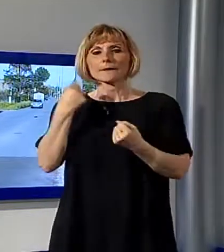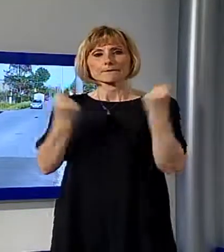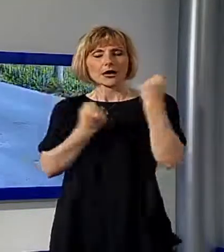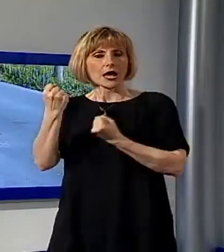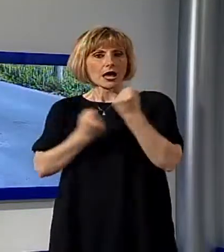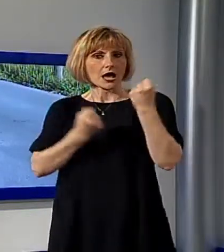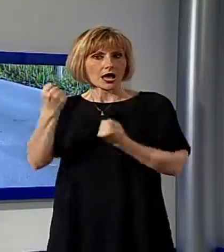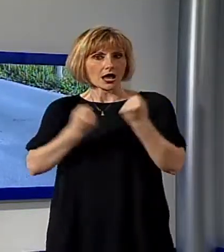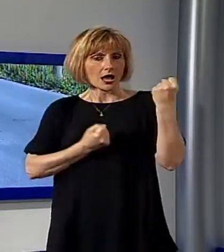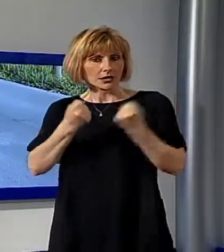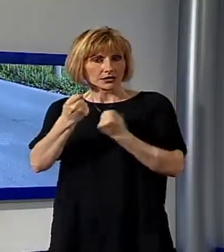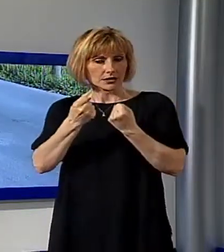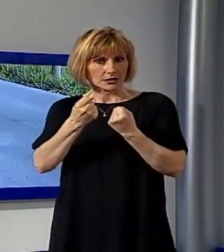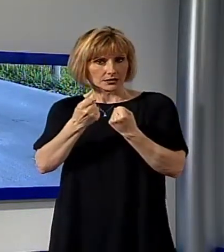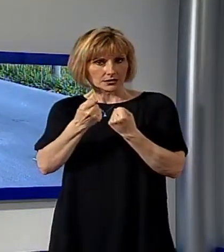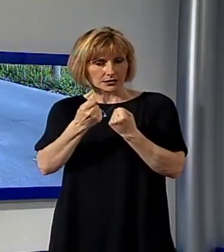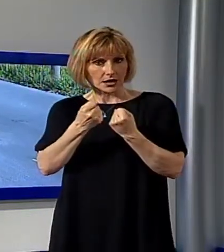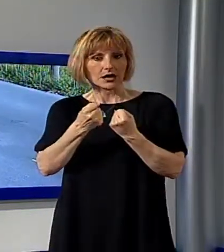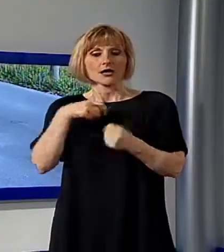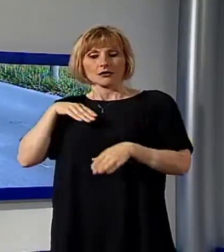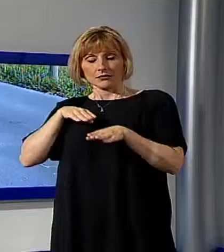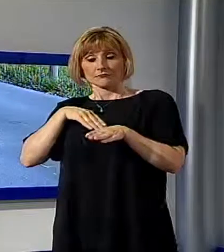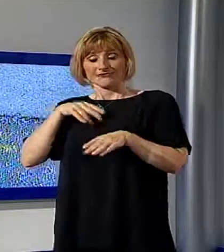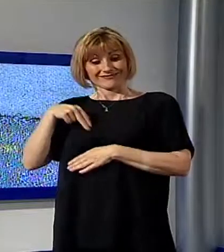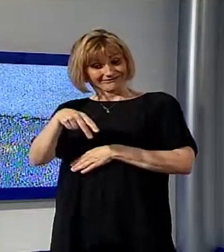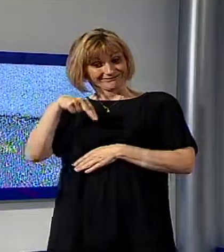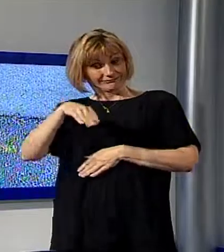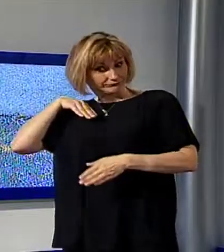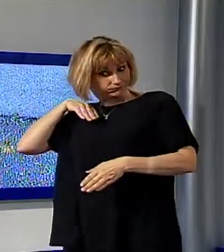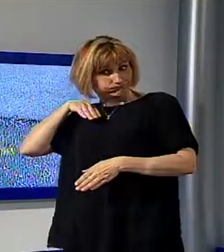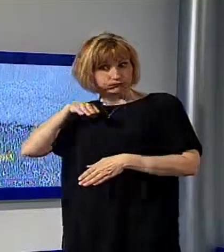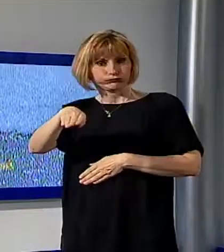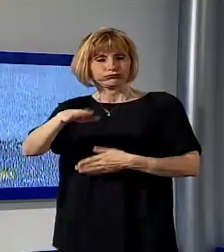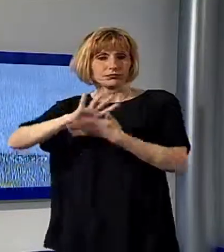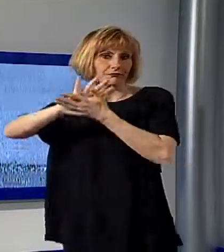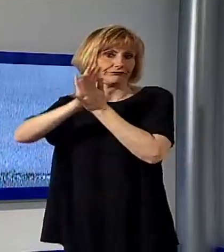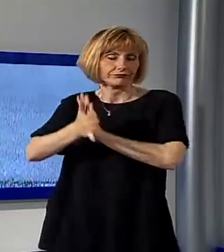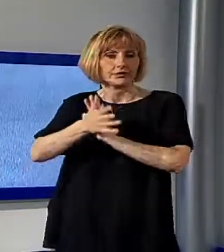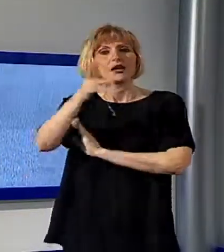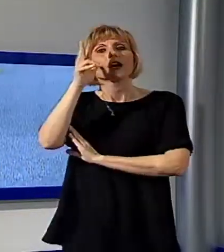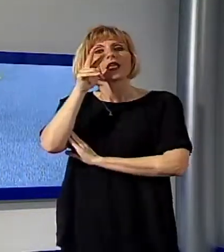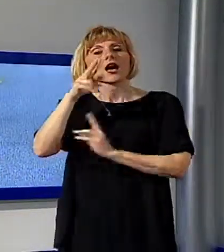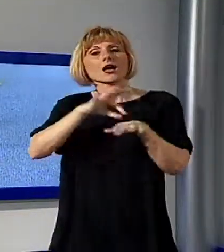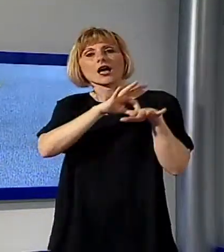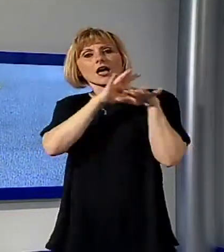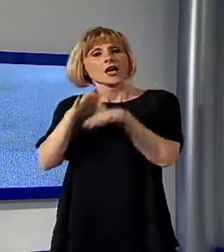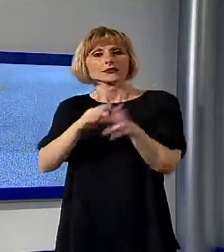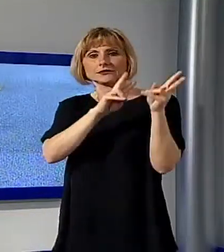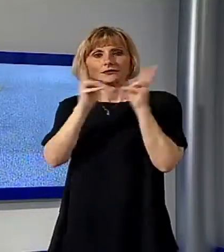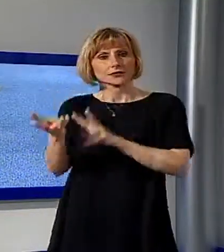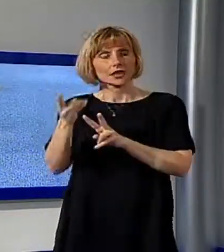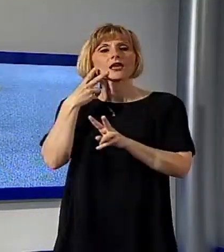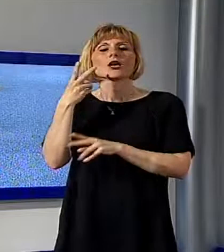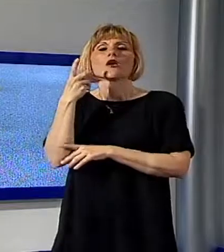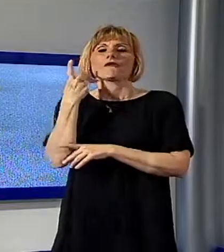investite dall'auto che procedeva nel loro stesso senso di marcia. Le ragazze sono state portate a pronto soccorso